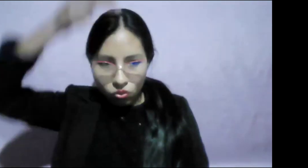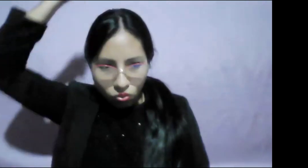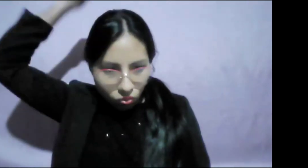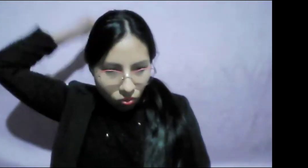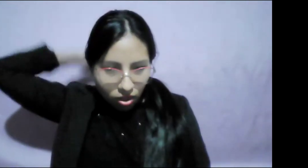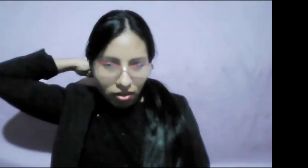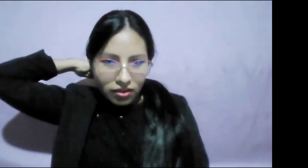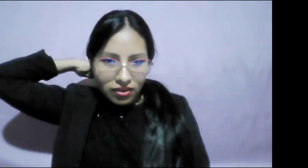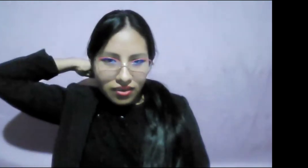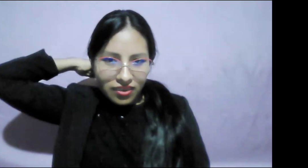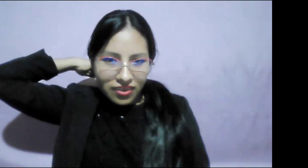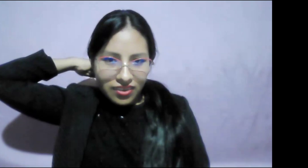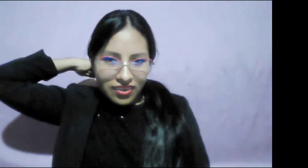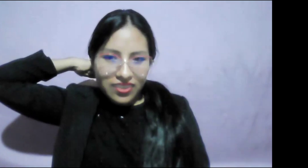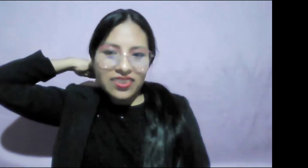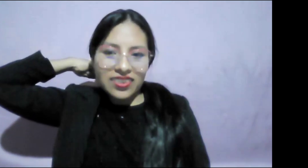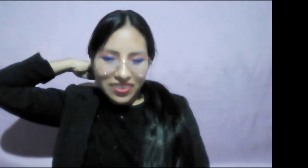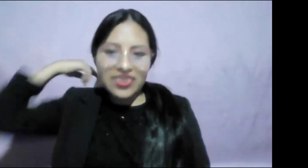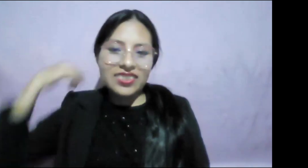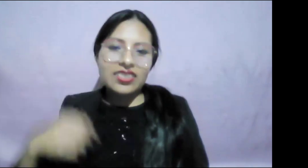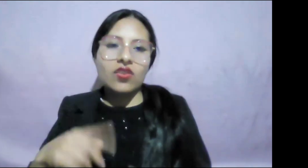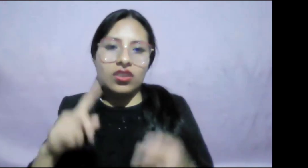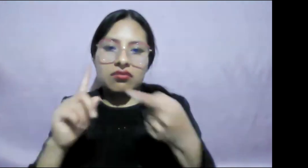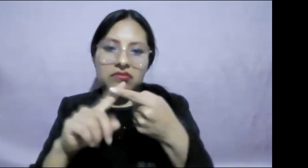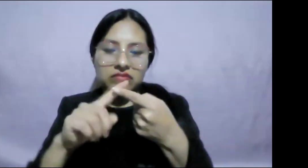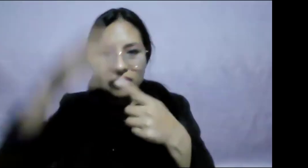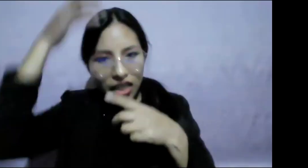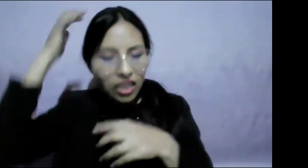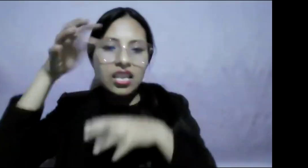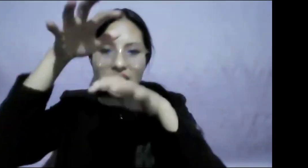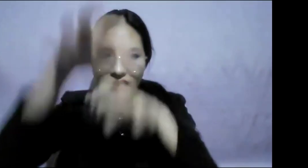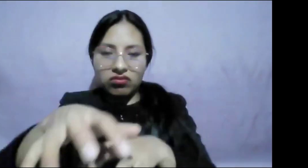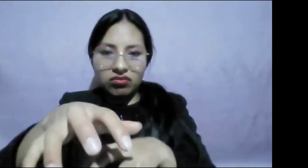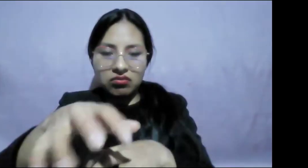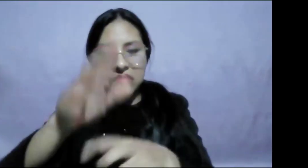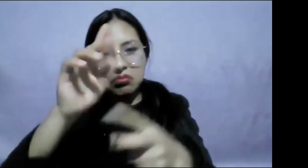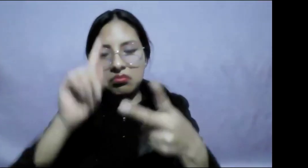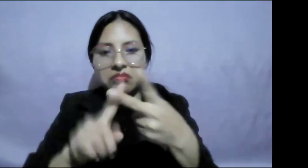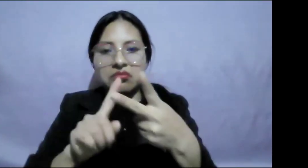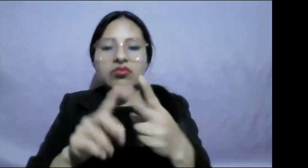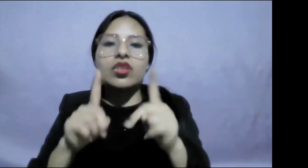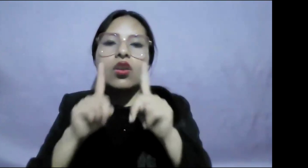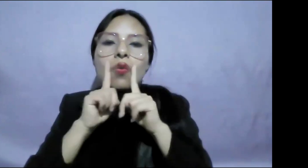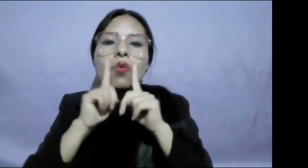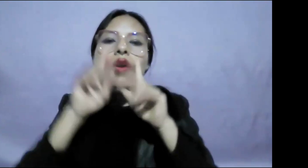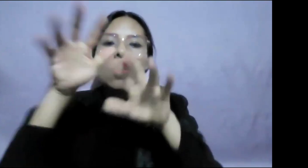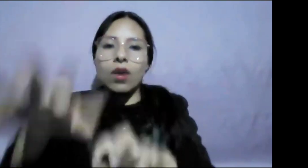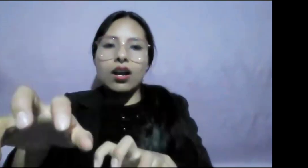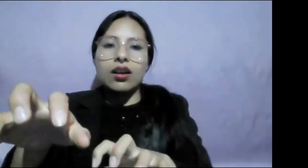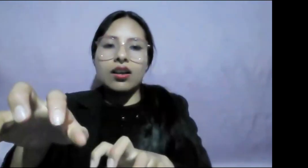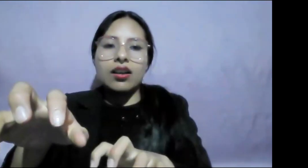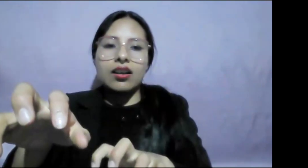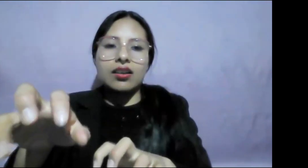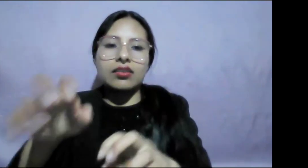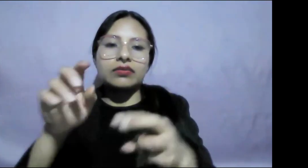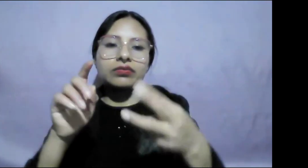muy la H también hacia atrás sí Esas son las diferentes acepciones un